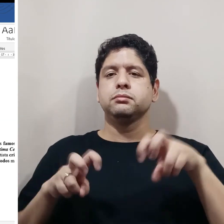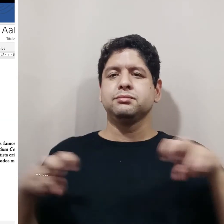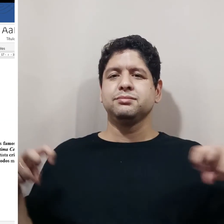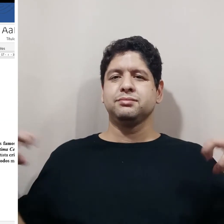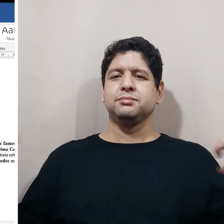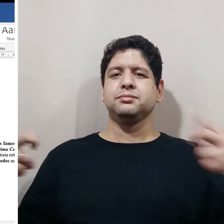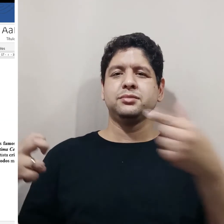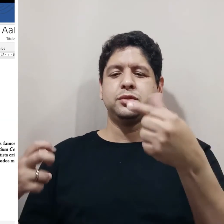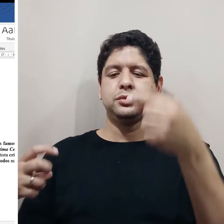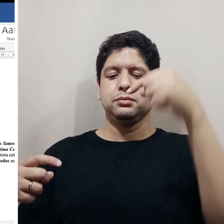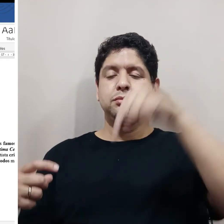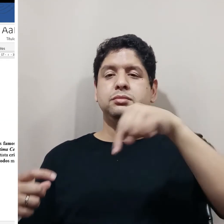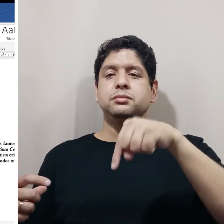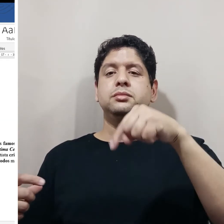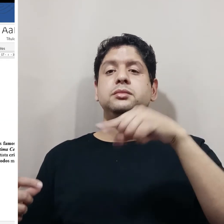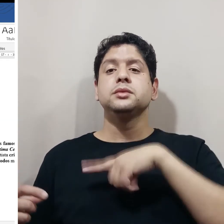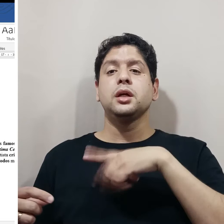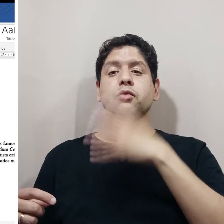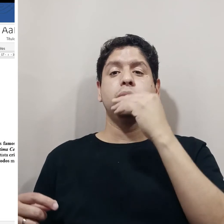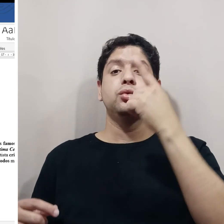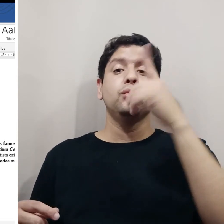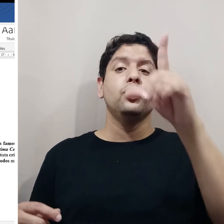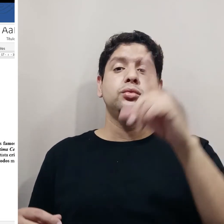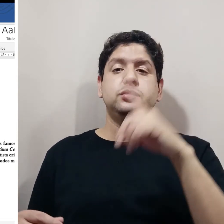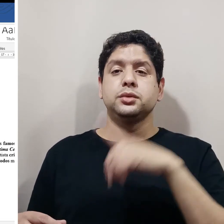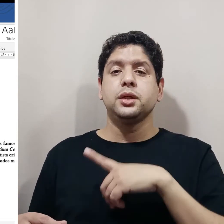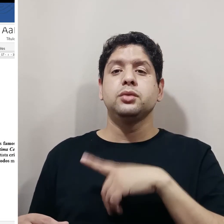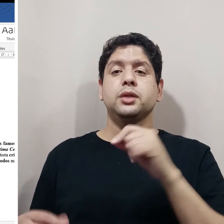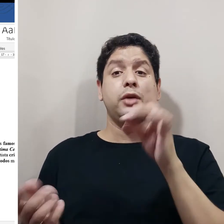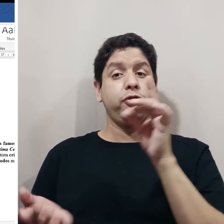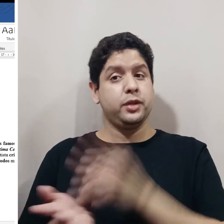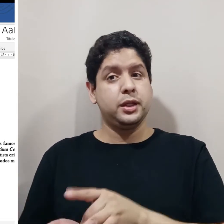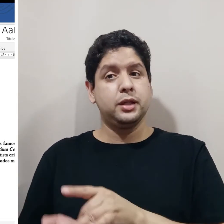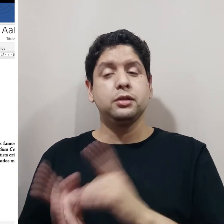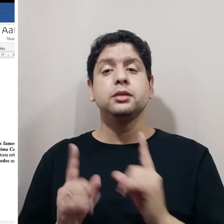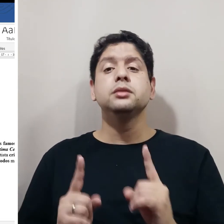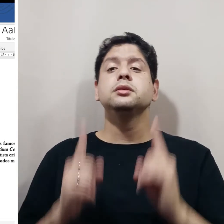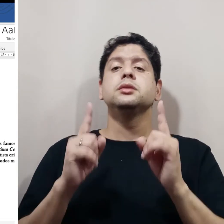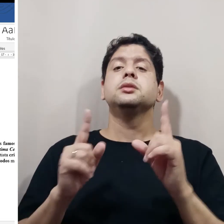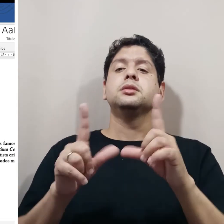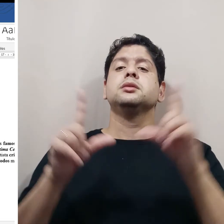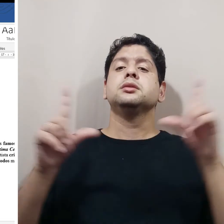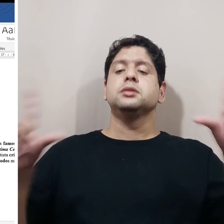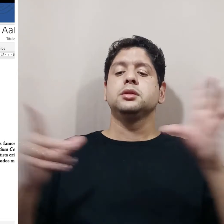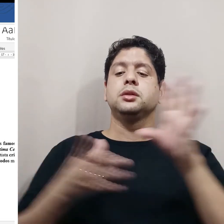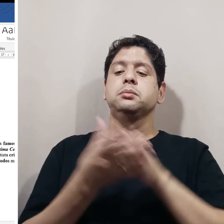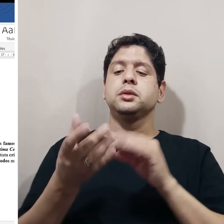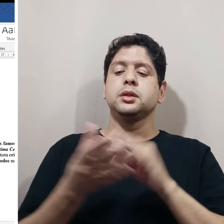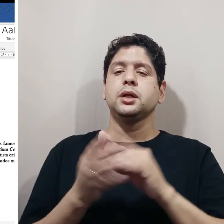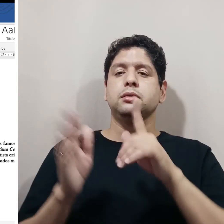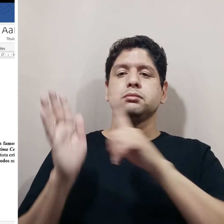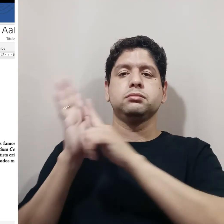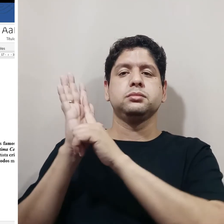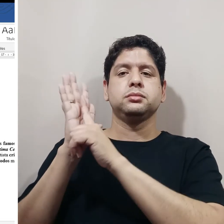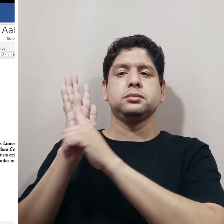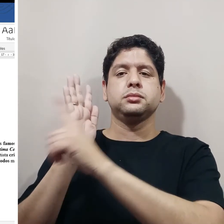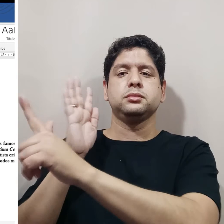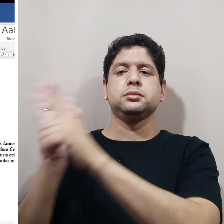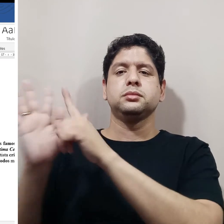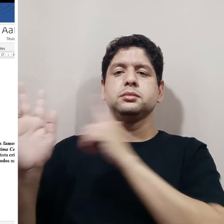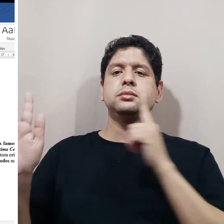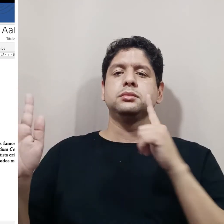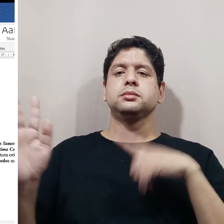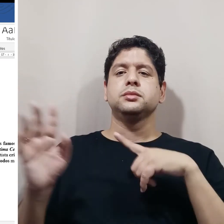aqui uma releitura. Isso é uma releitura do Leonardo da Vinci. Né? O que é uma releitura? Alguém refez a obra dele, aqui a obra dele,